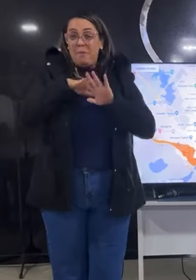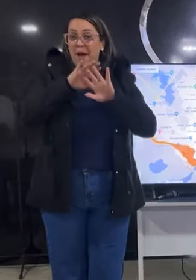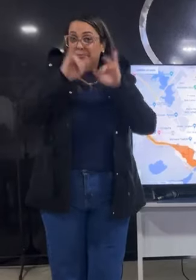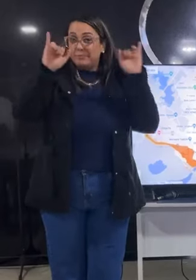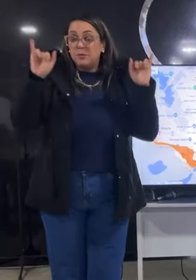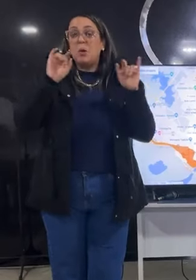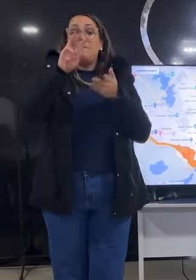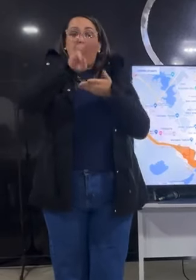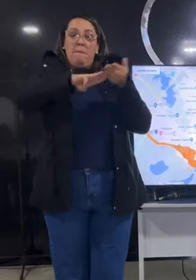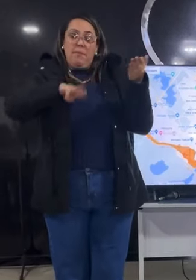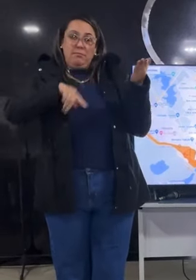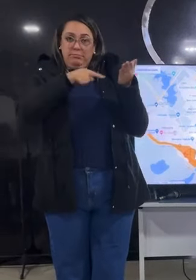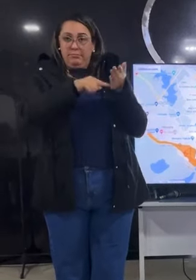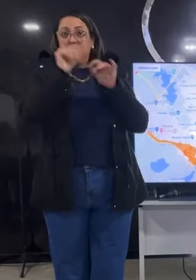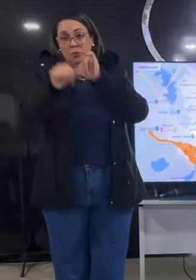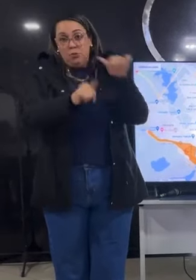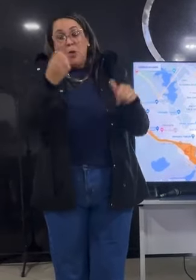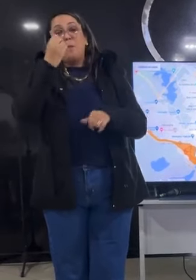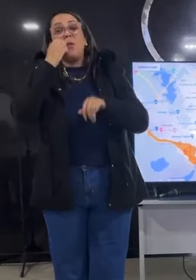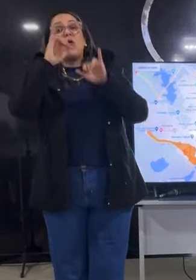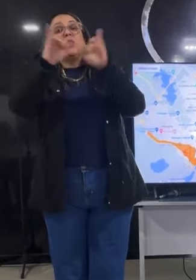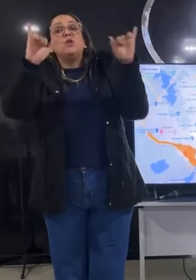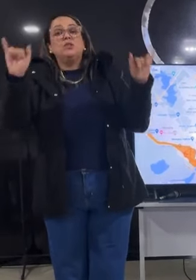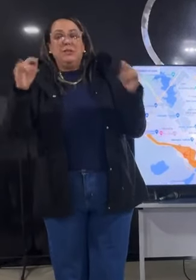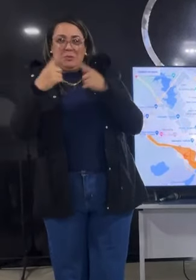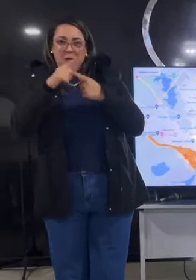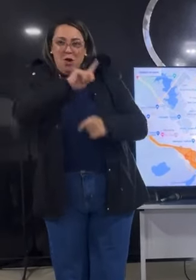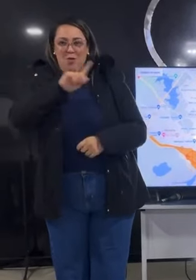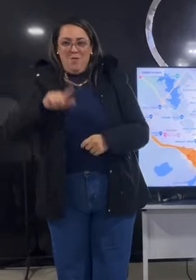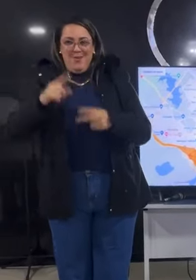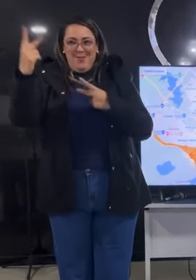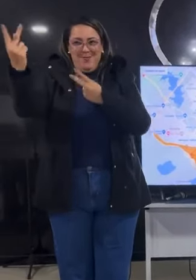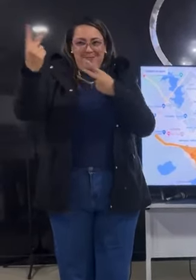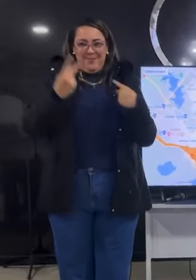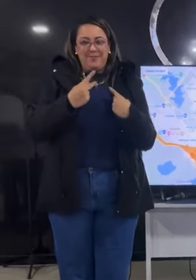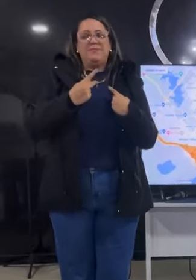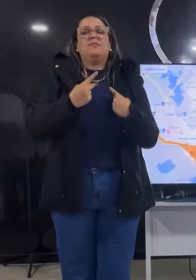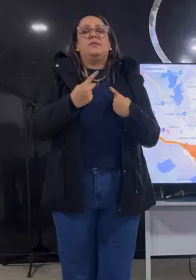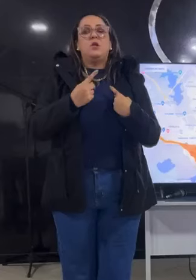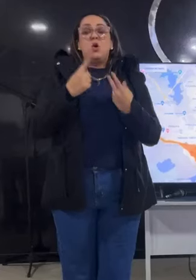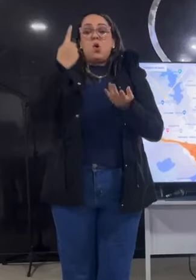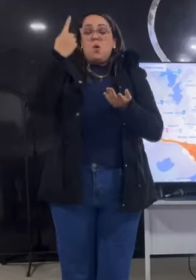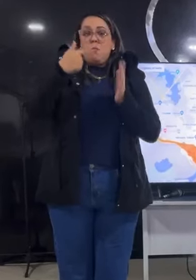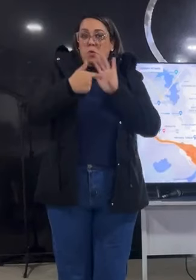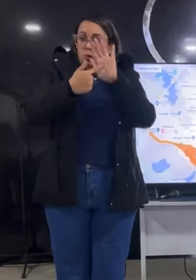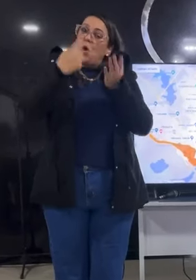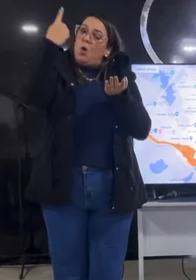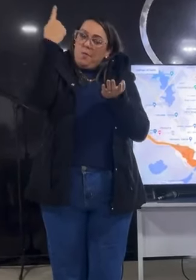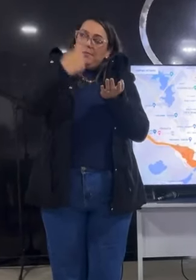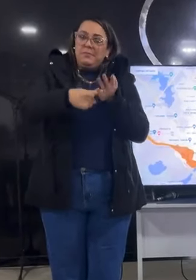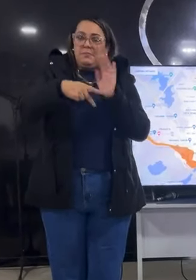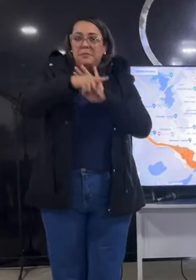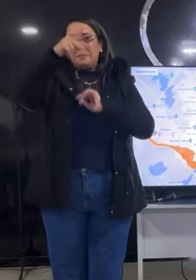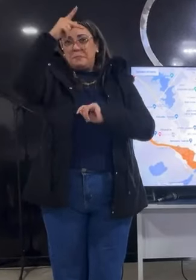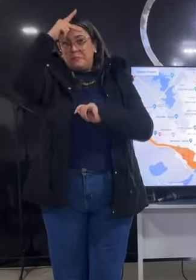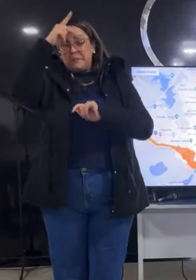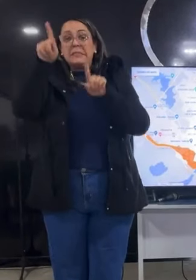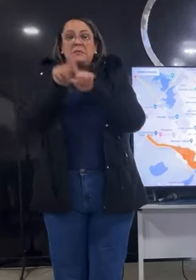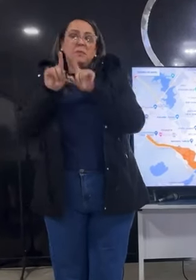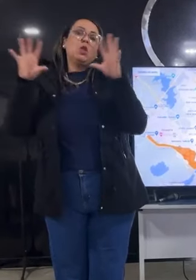é o mapa a boa notícia não foi essa visita do governador a compromisso dele com Pelotas com todos os